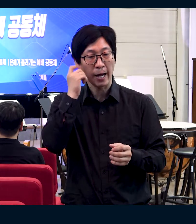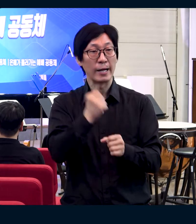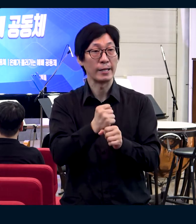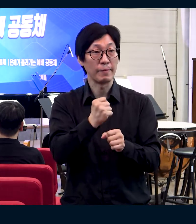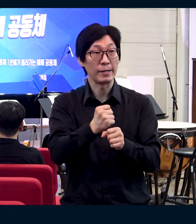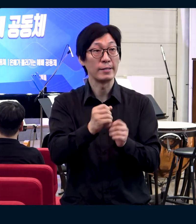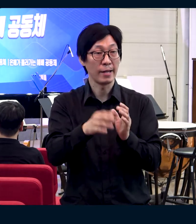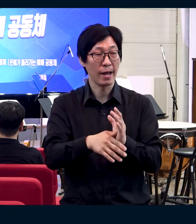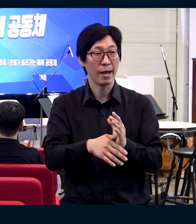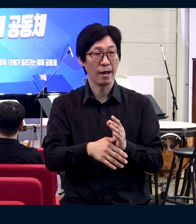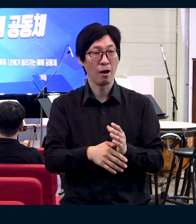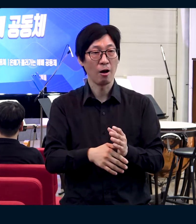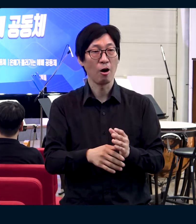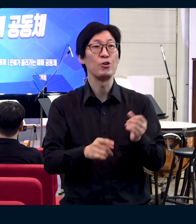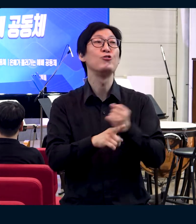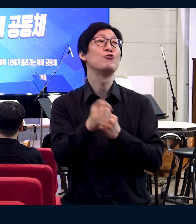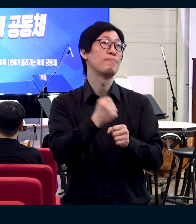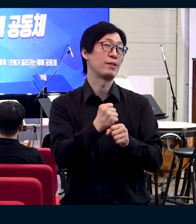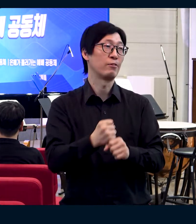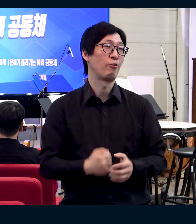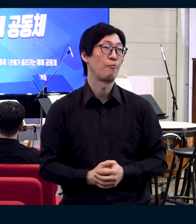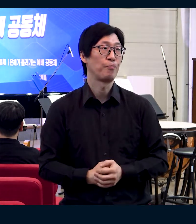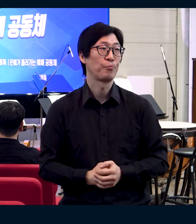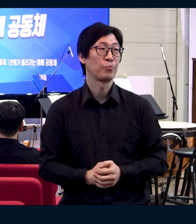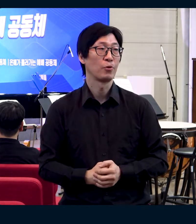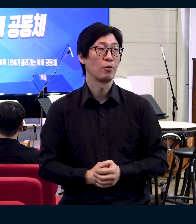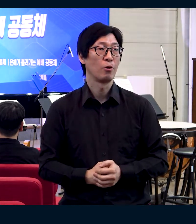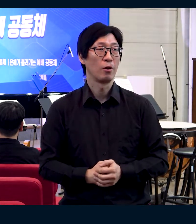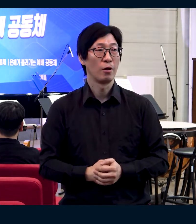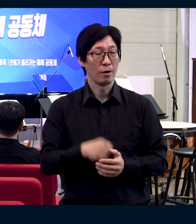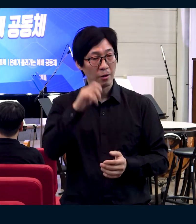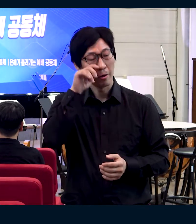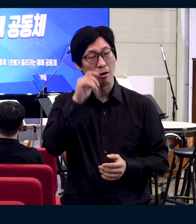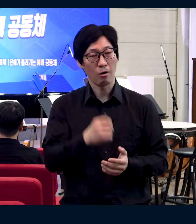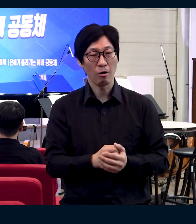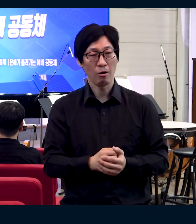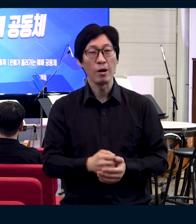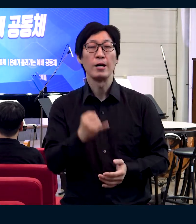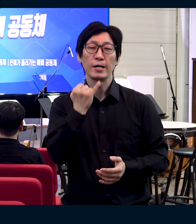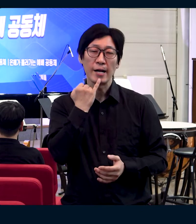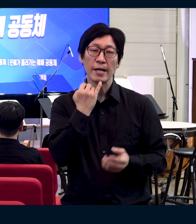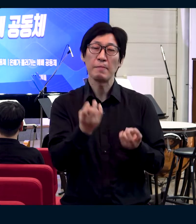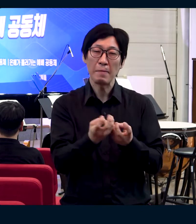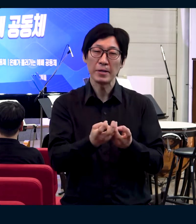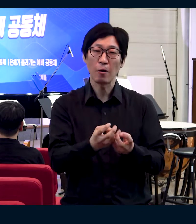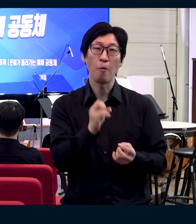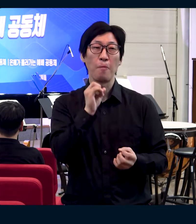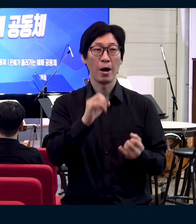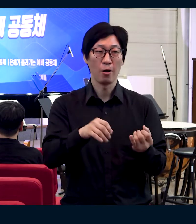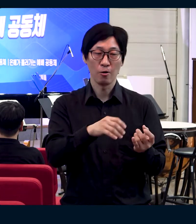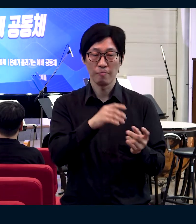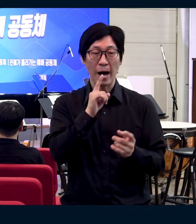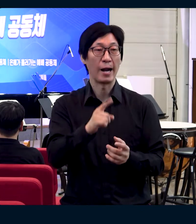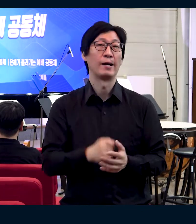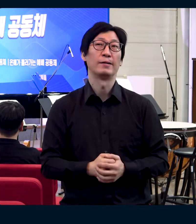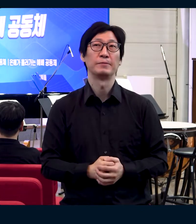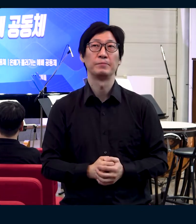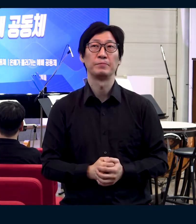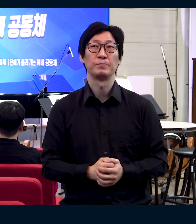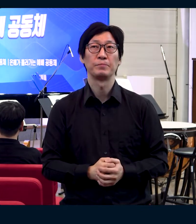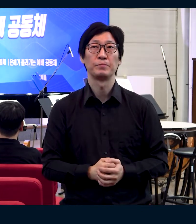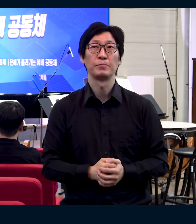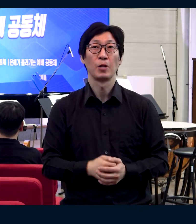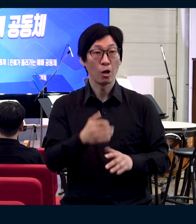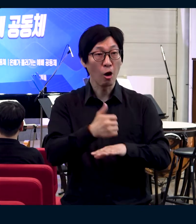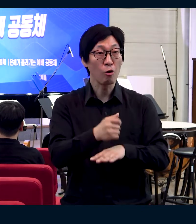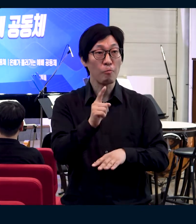만든다는 거예요. 정말 아주 그럴듯한 포장을 한다는 거예요. 이 포장의 달인이 사실은 우리들이에요.